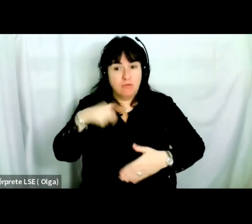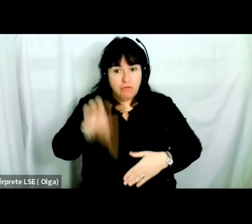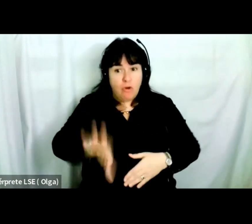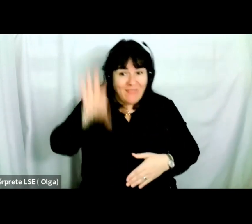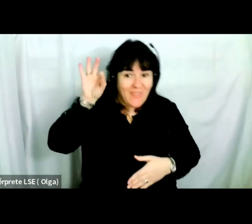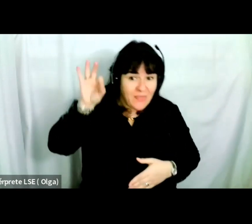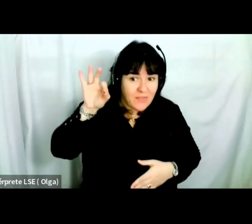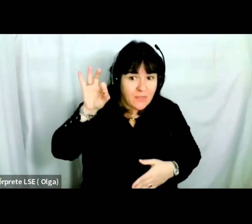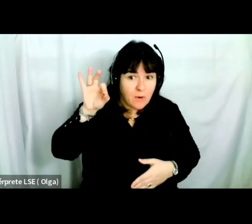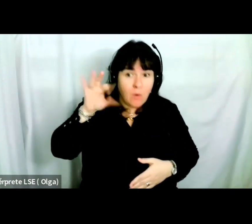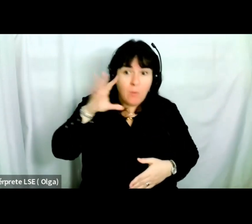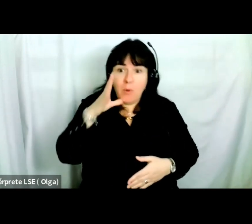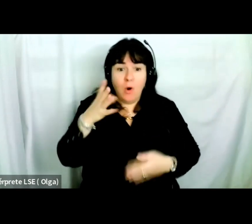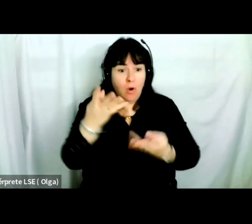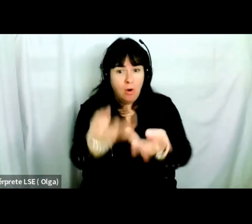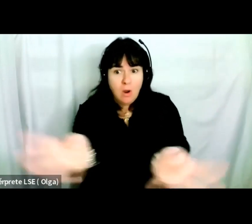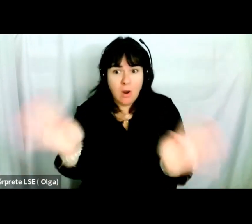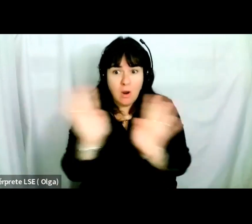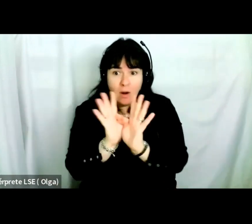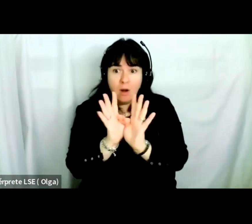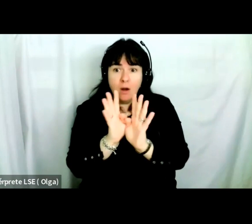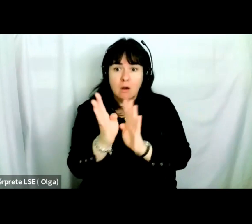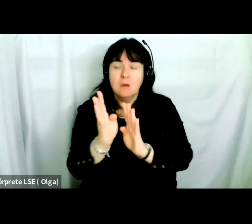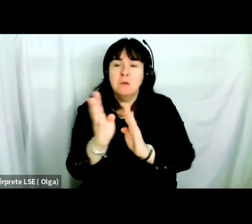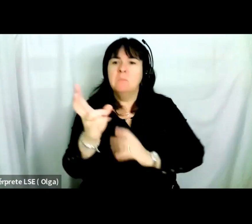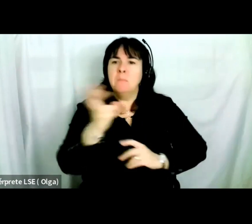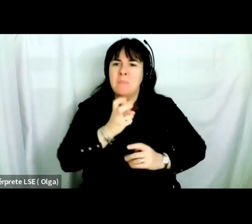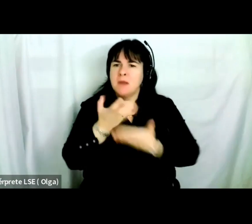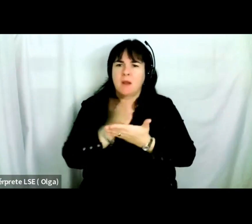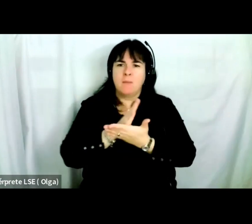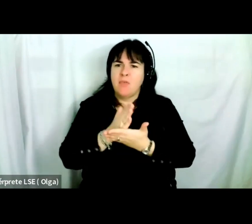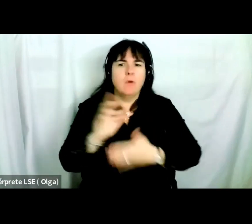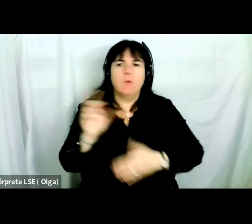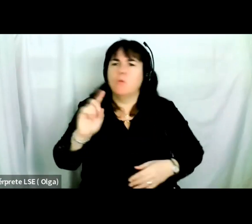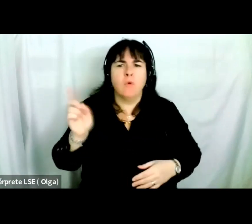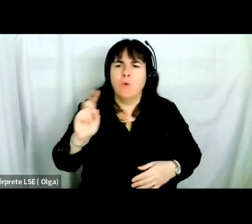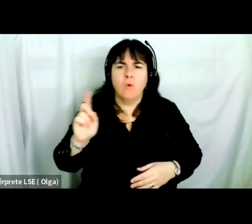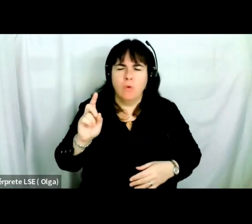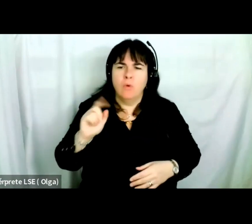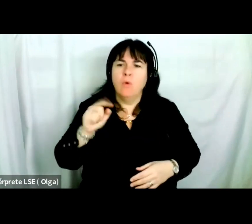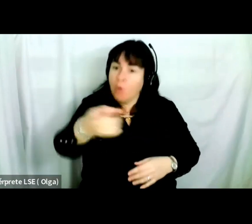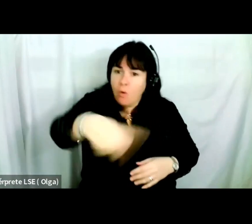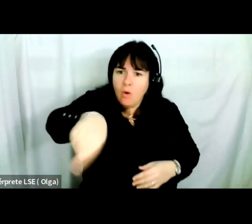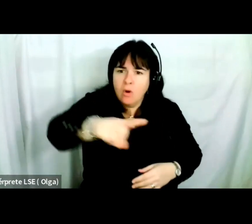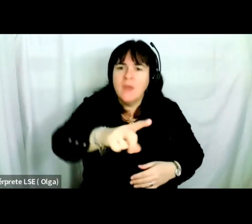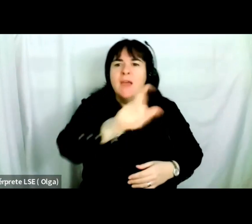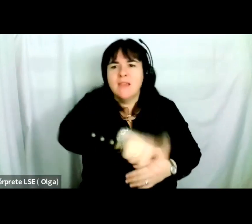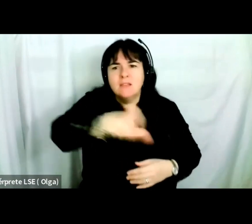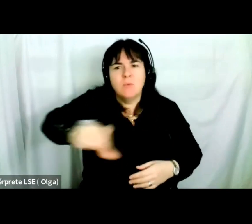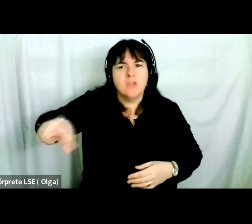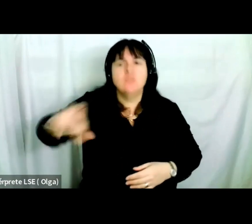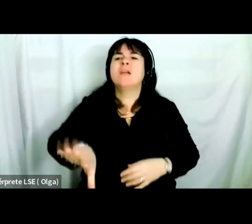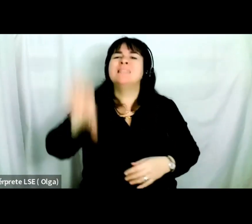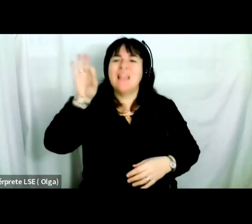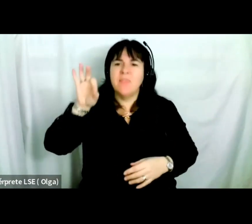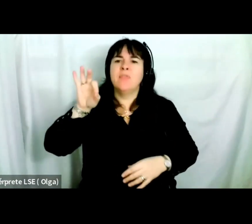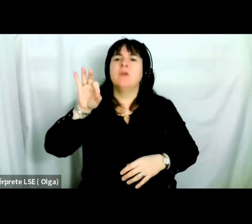esas personas que acuden a mediación, las que deciden son esas personas que tienen el problema.